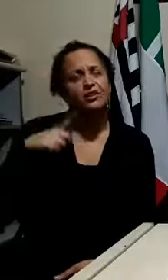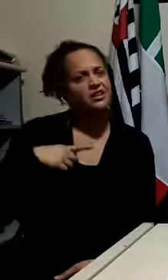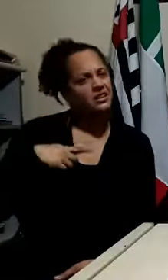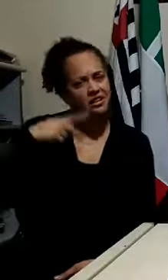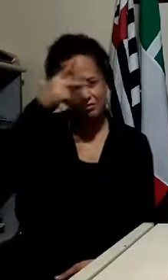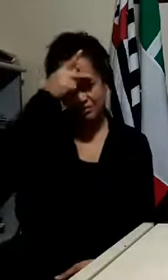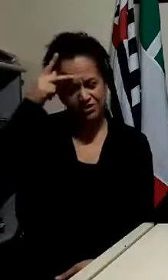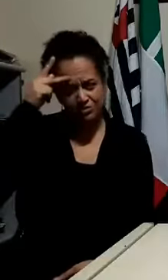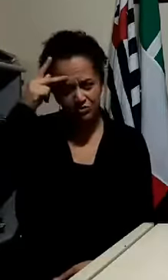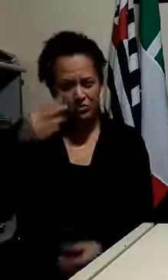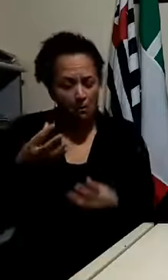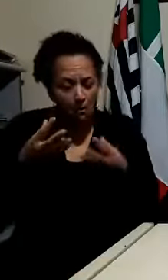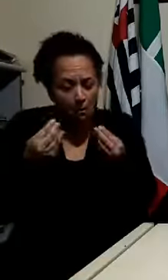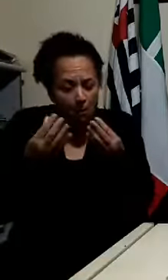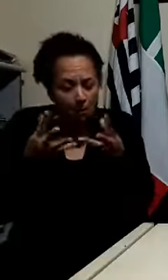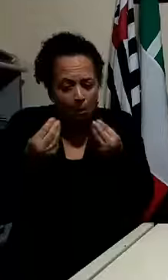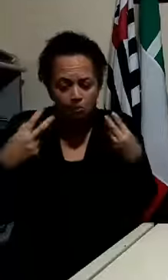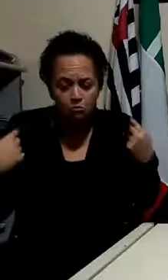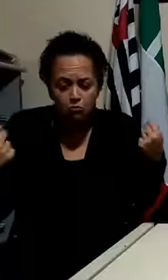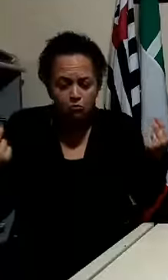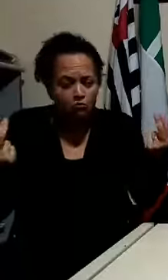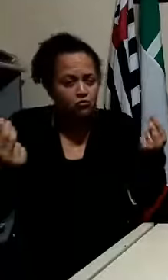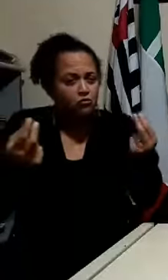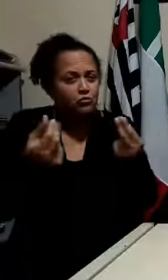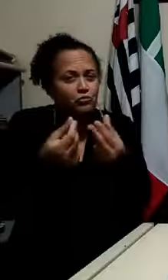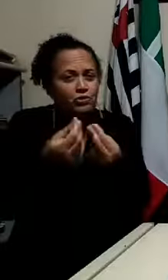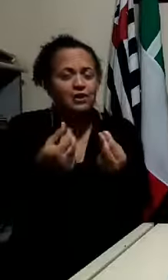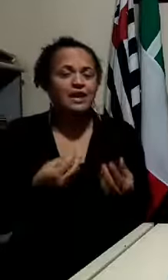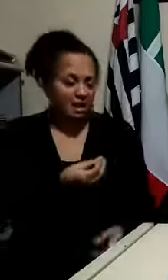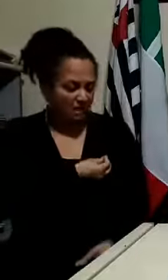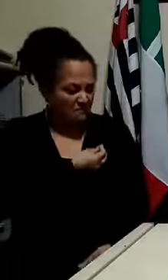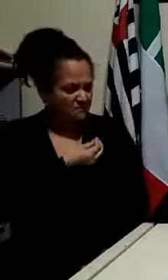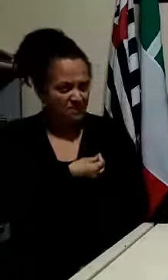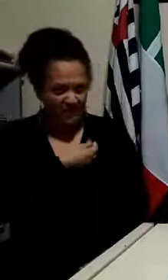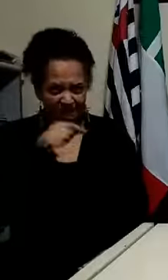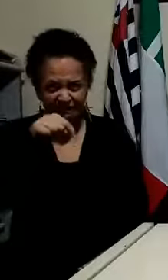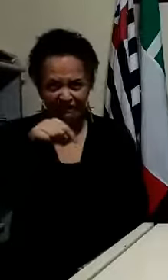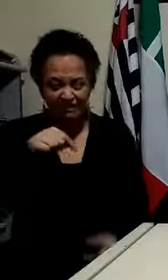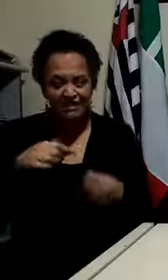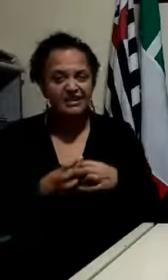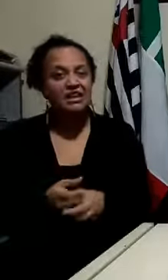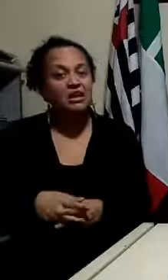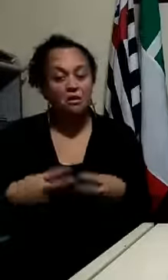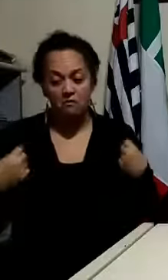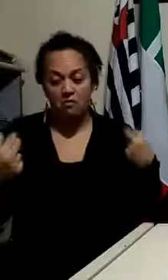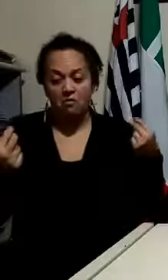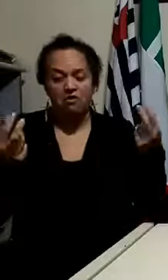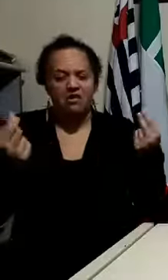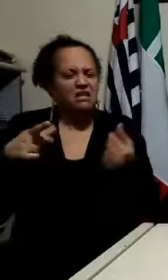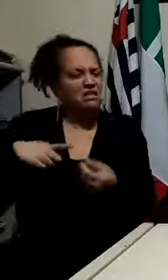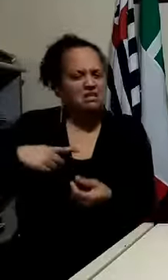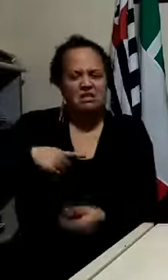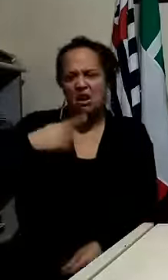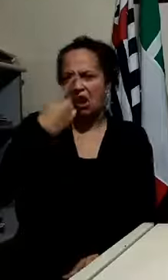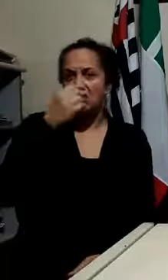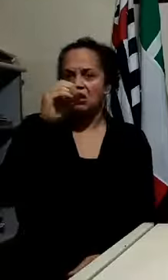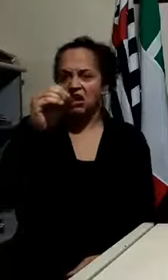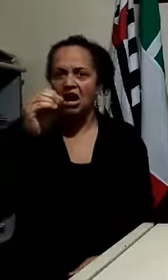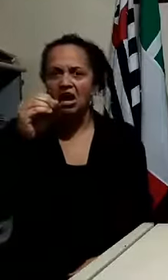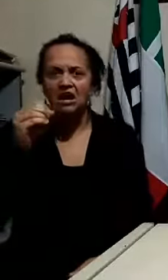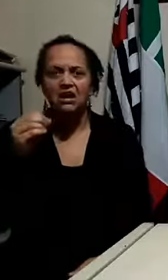na Terra viveram na luxúria, garagem para 10, 15 carros, quartos com quase